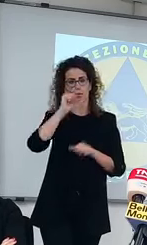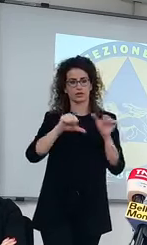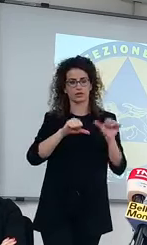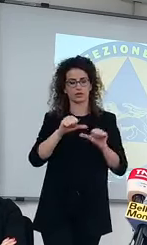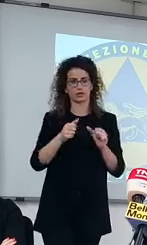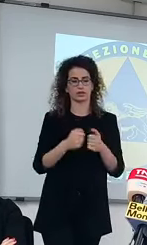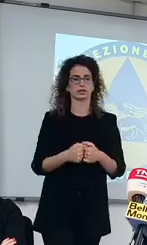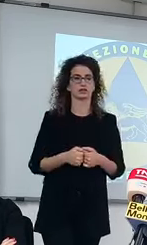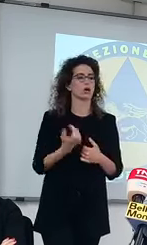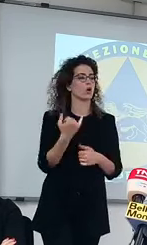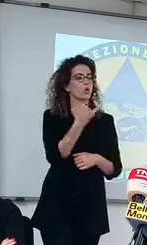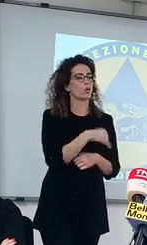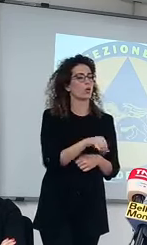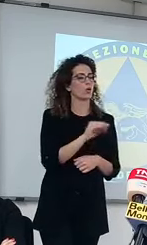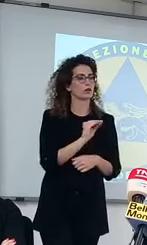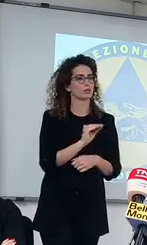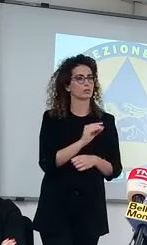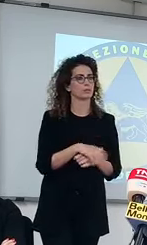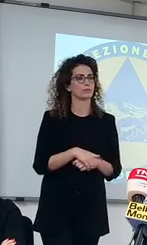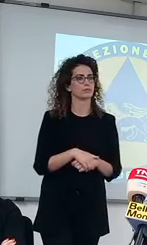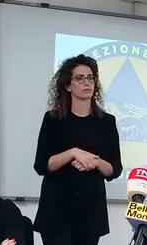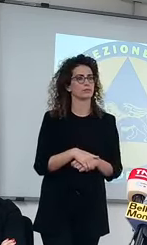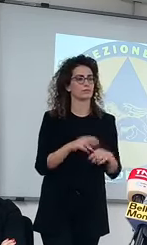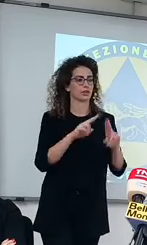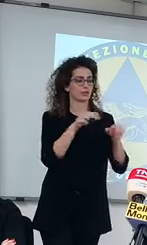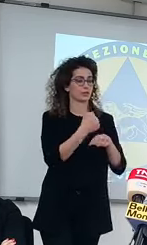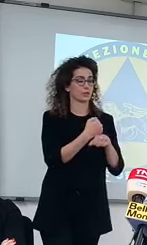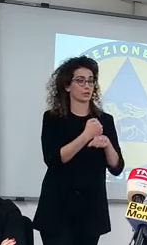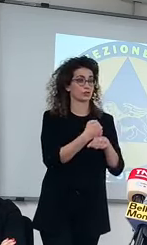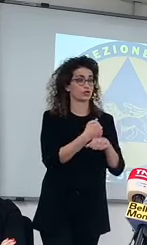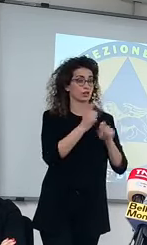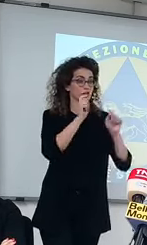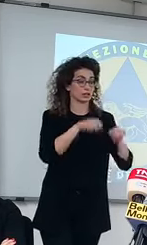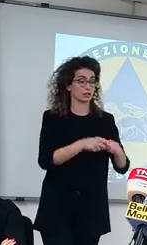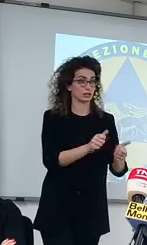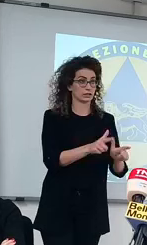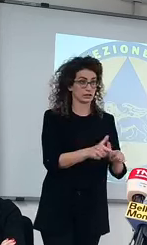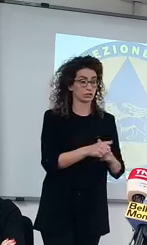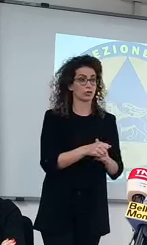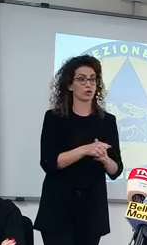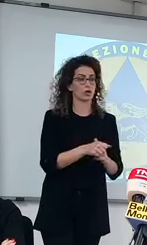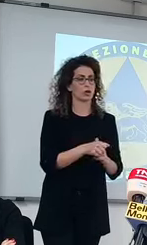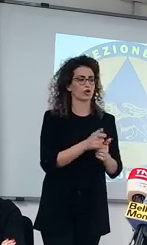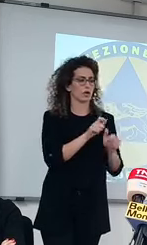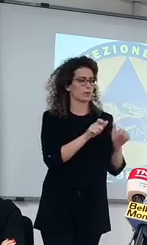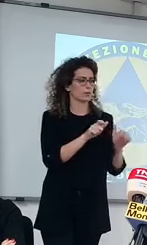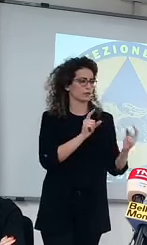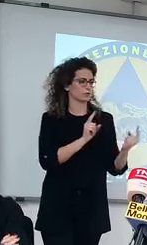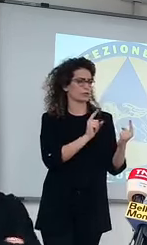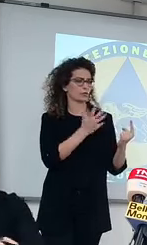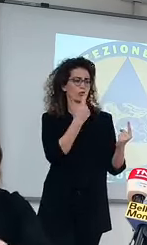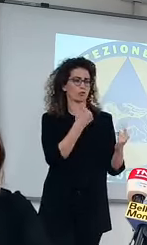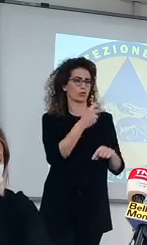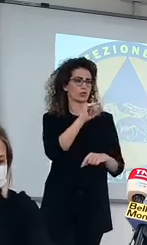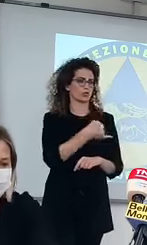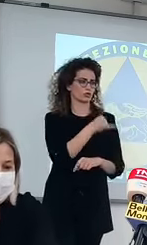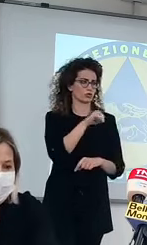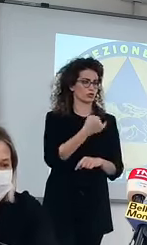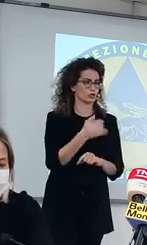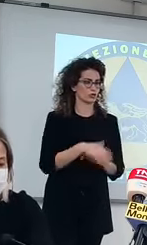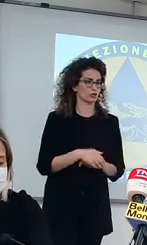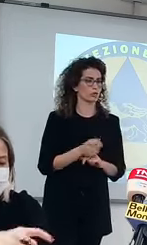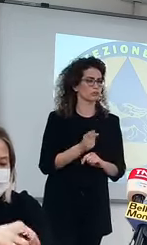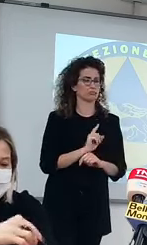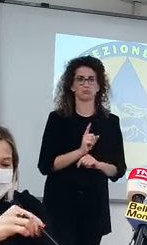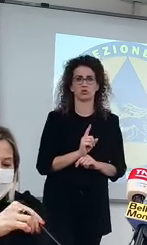L'ultima cosa che le chiedo è se sono partite le farmacie e se avete rilevato un tasso di opposizione delle persone a Johnson & Johnson.